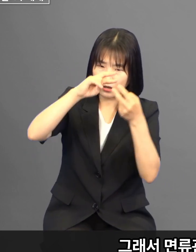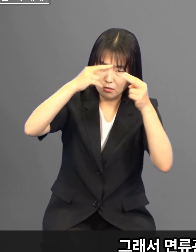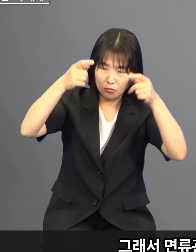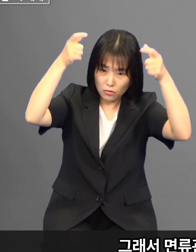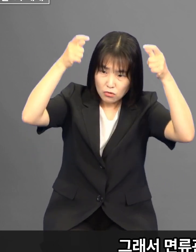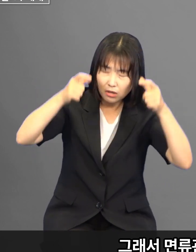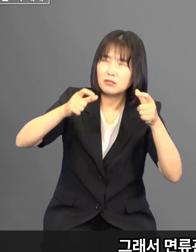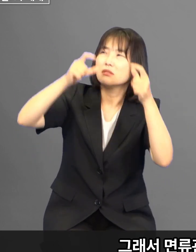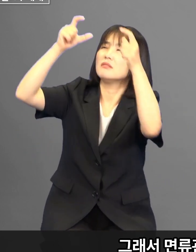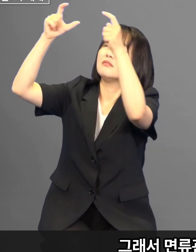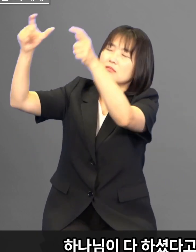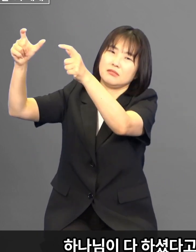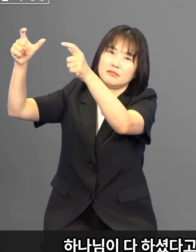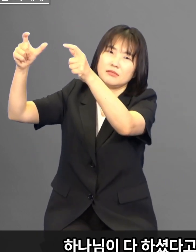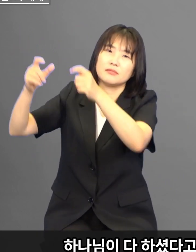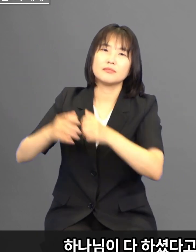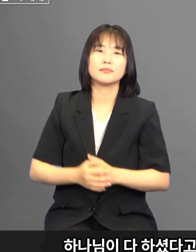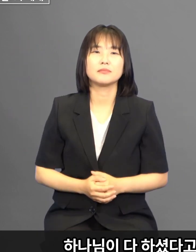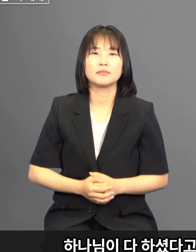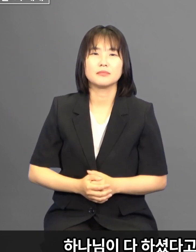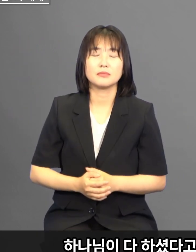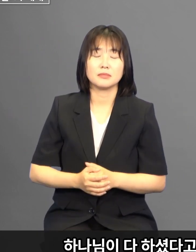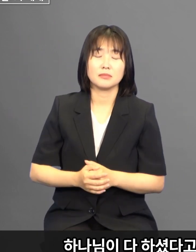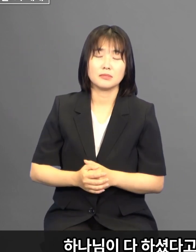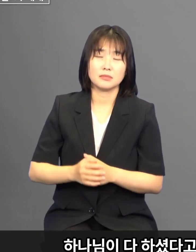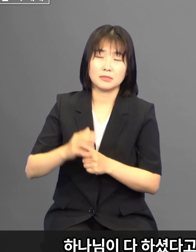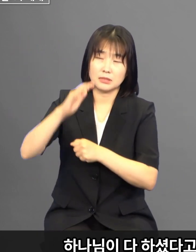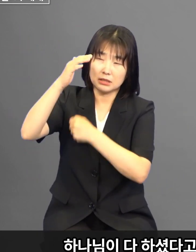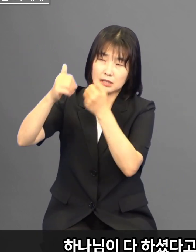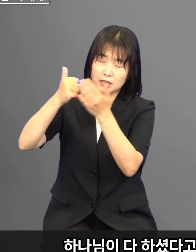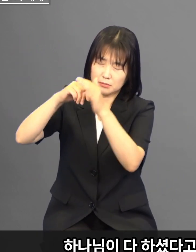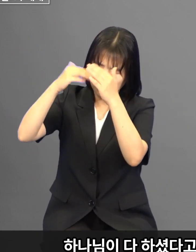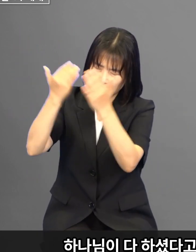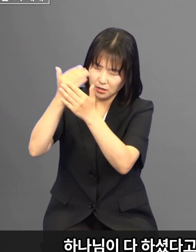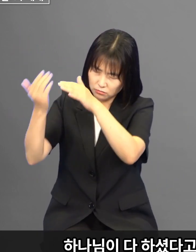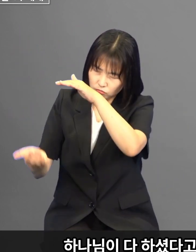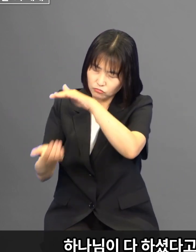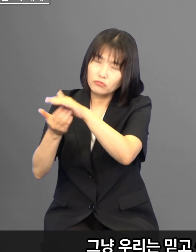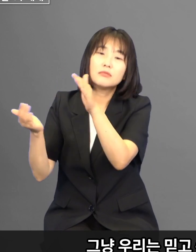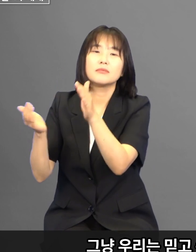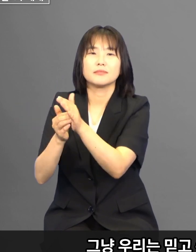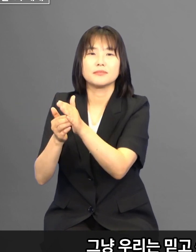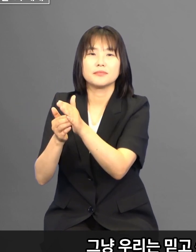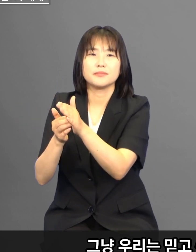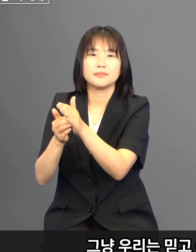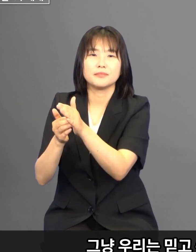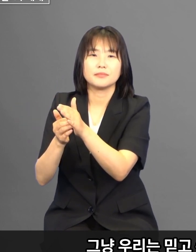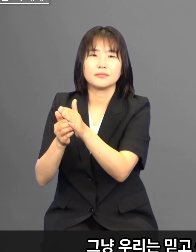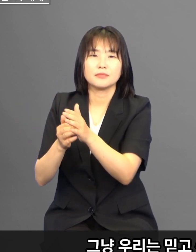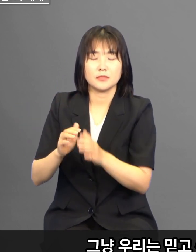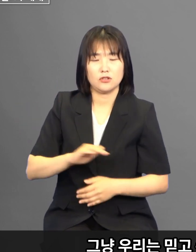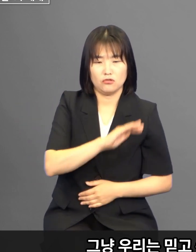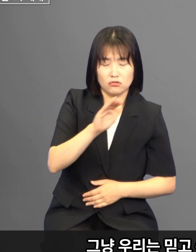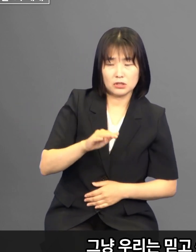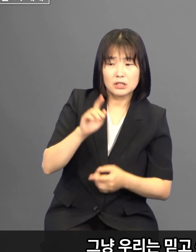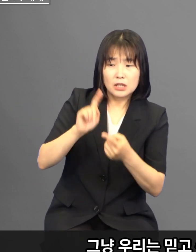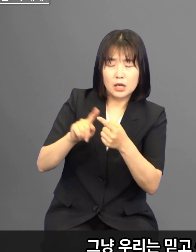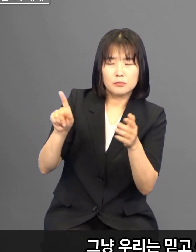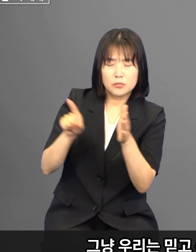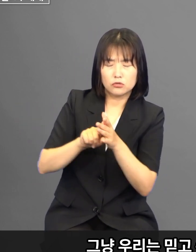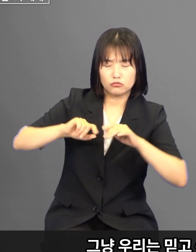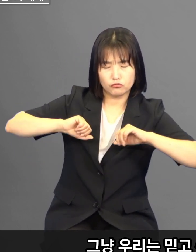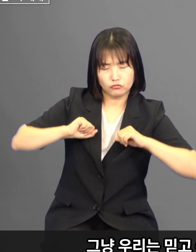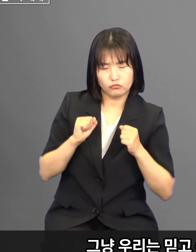거예요. 하나님이 다 하셨다고. 하나님이 다 예비해 두신 거예요. 그냥 우리는 믿고